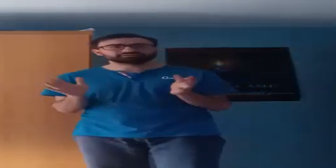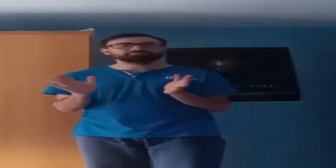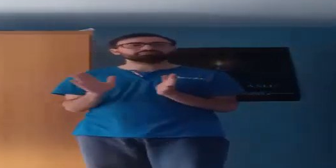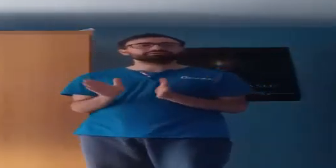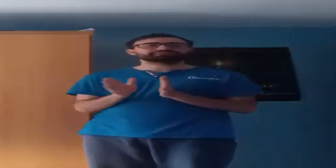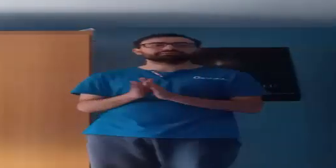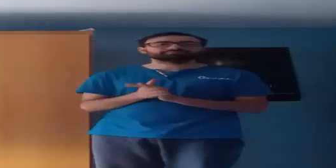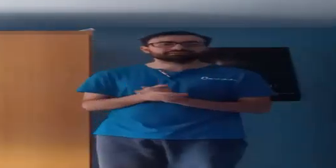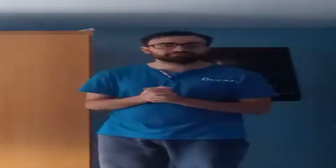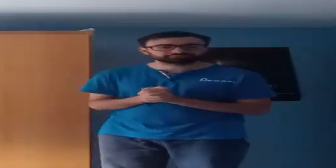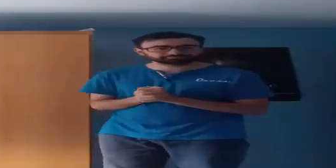según cuenta el mito.